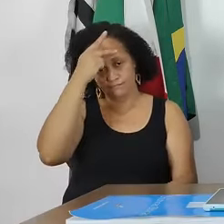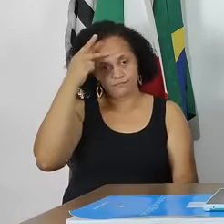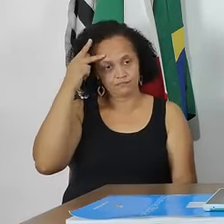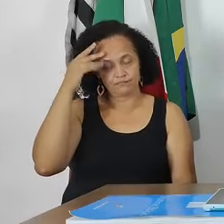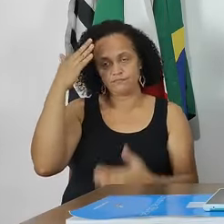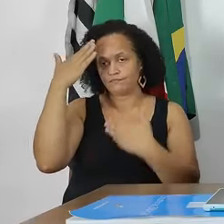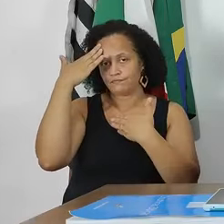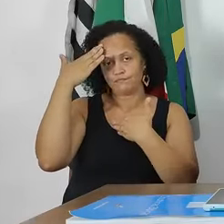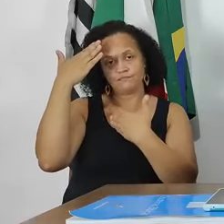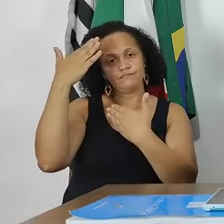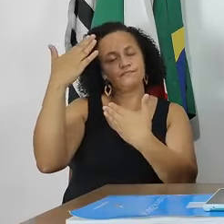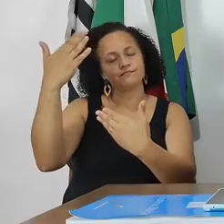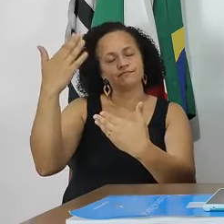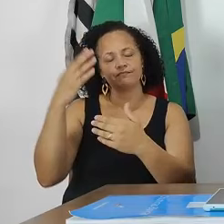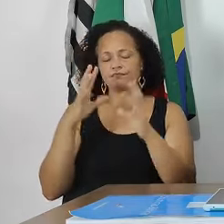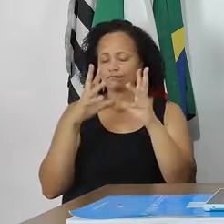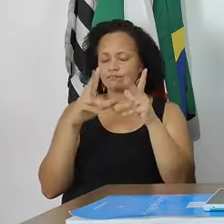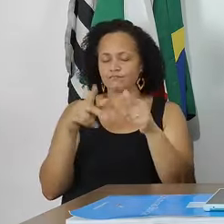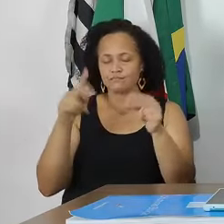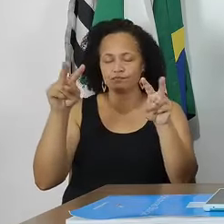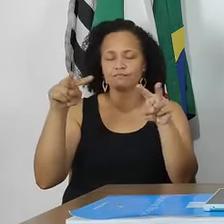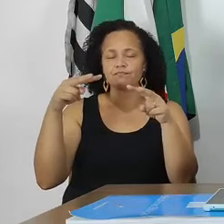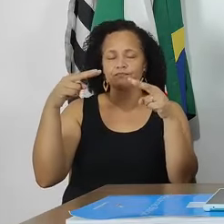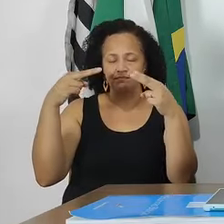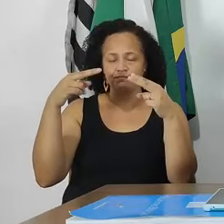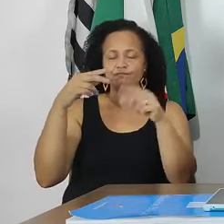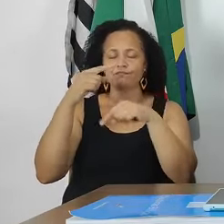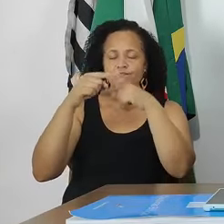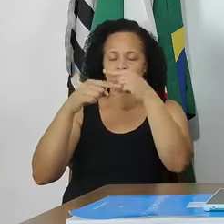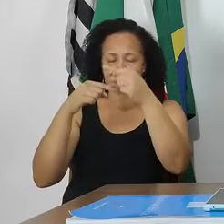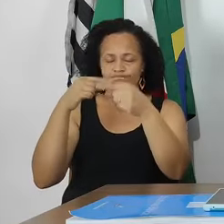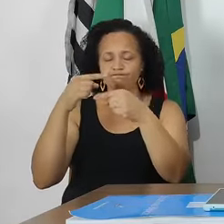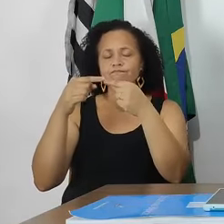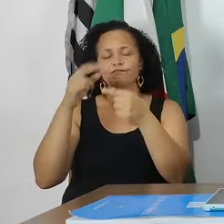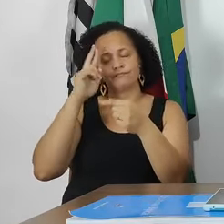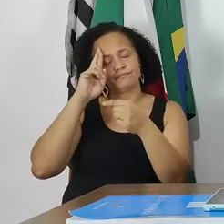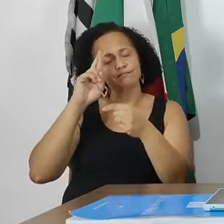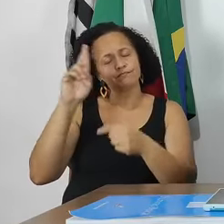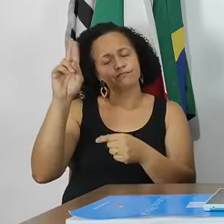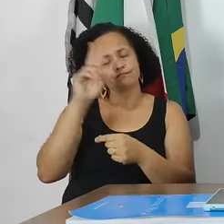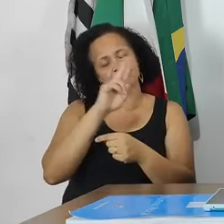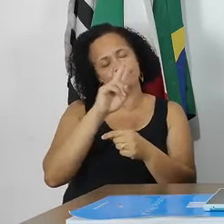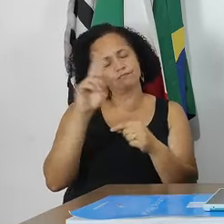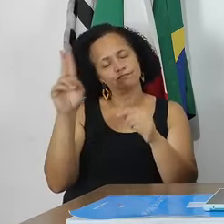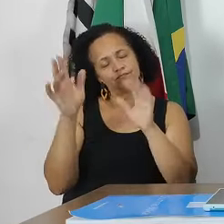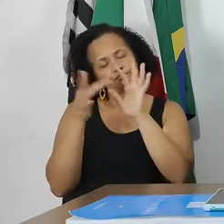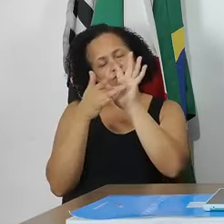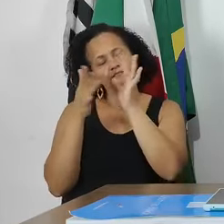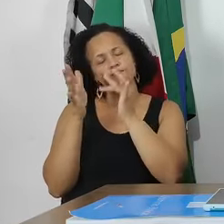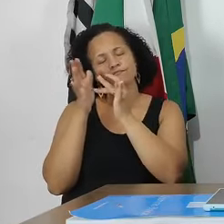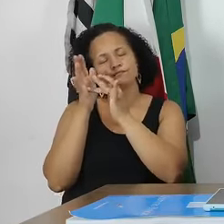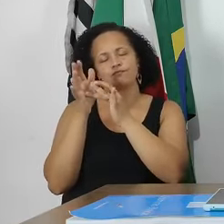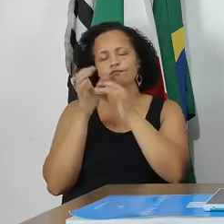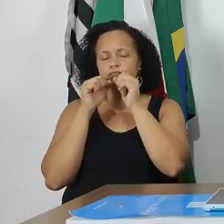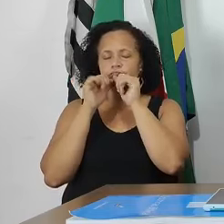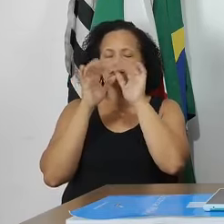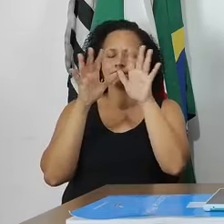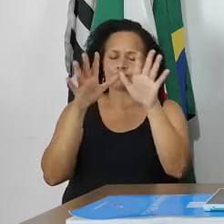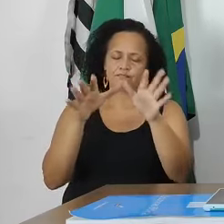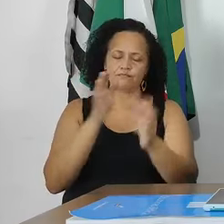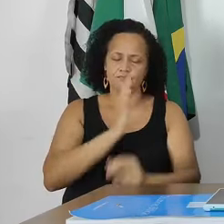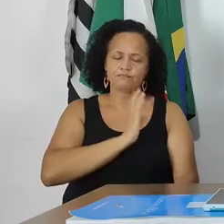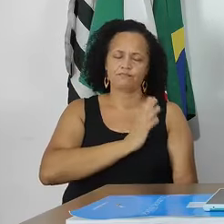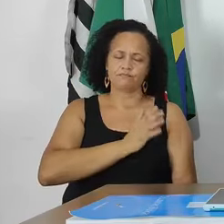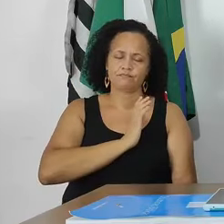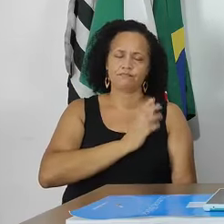agradeço por aqueles que vão escutar depois, Pai, que o Senhor venha, em nome de Jesus, ministrar ao coração de cada um dos